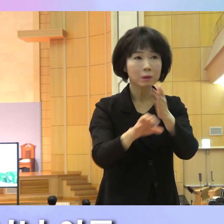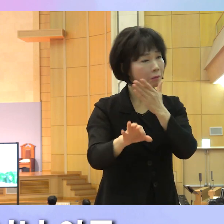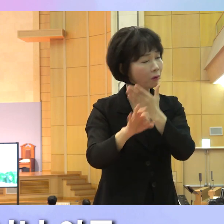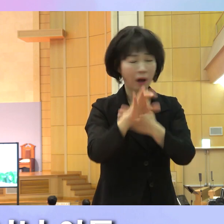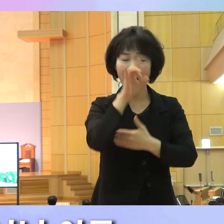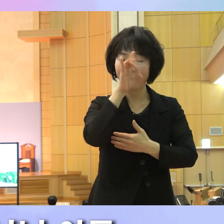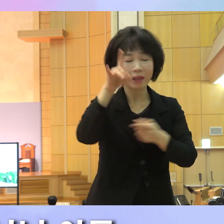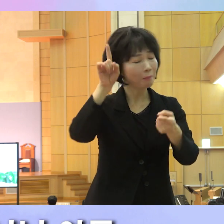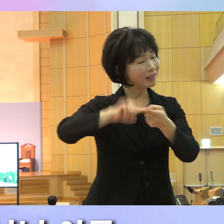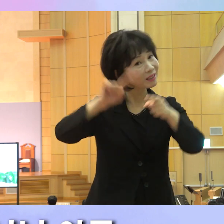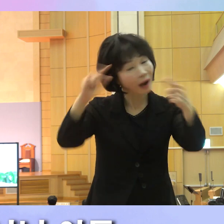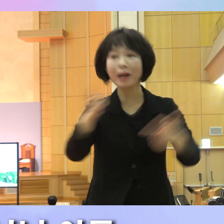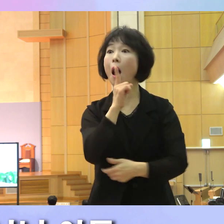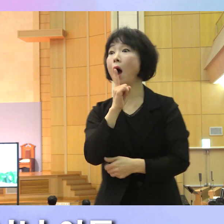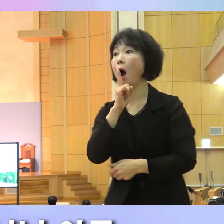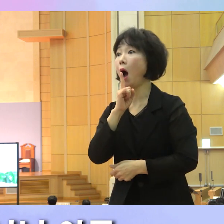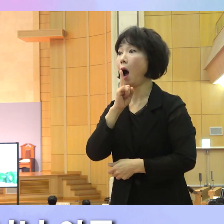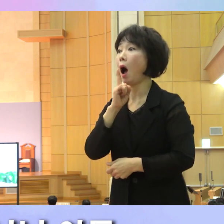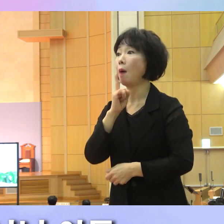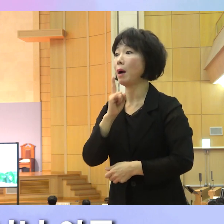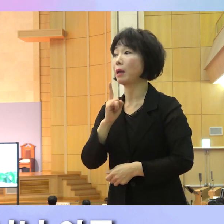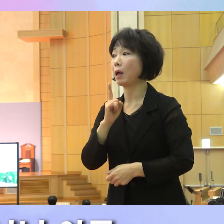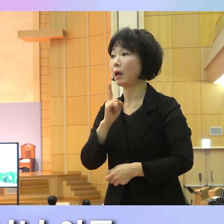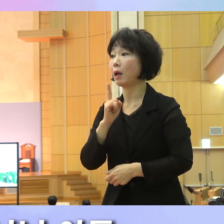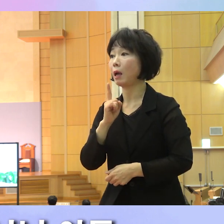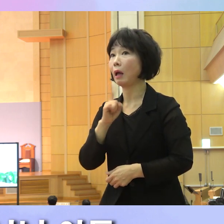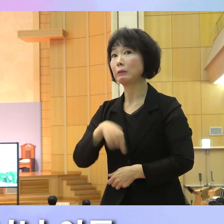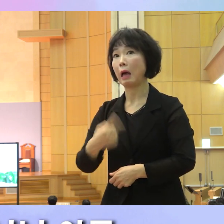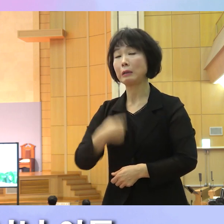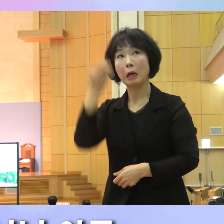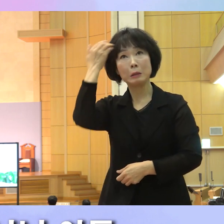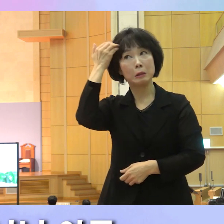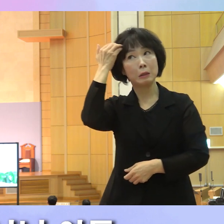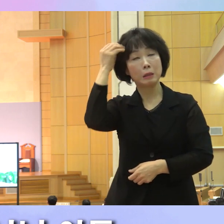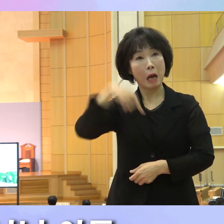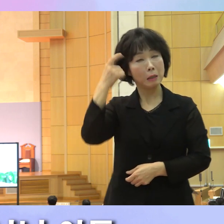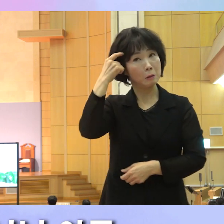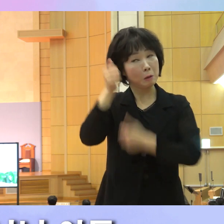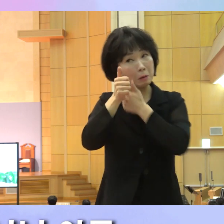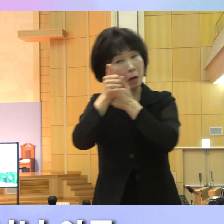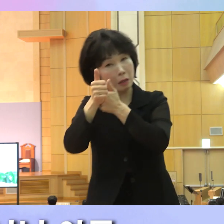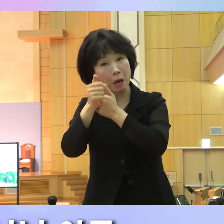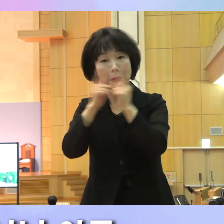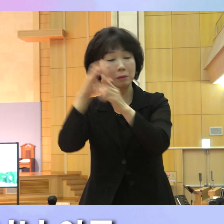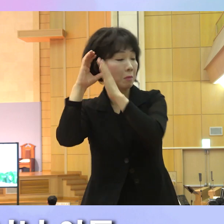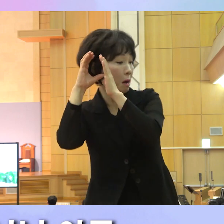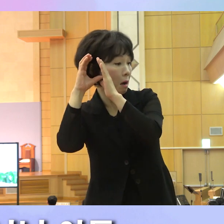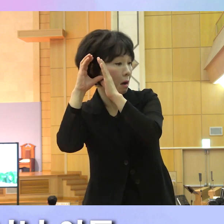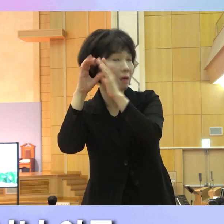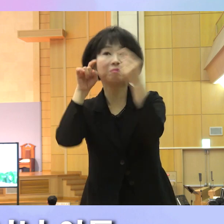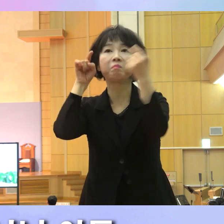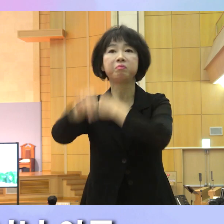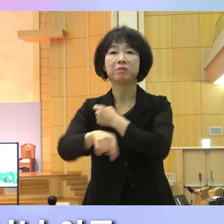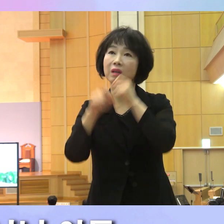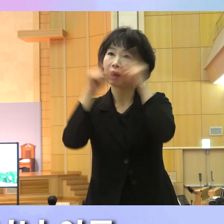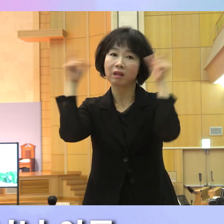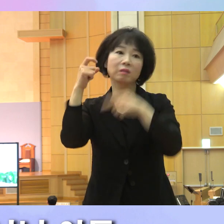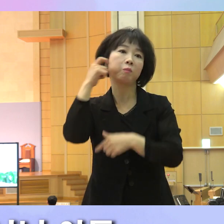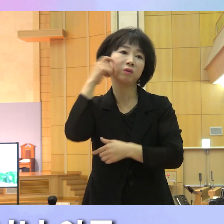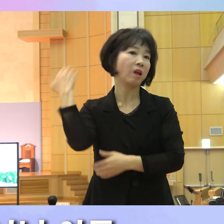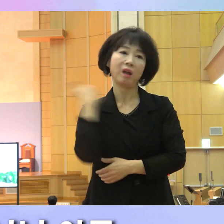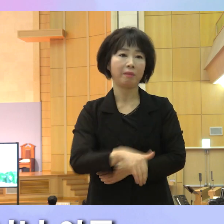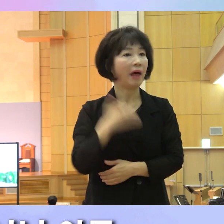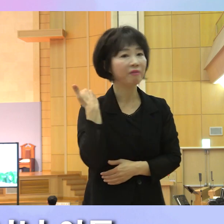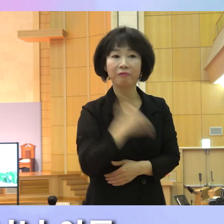상식에 따라서, 내가 알고 있는 지식에 따라서 말씀을 들으려고 하면 깨달을 수가